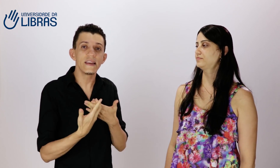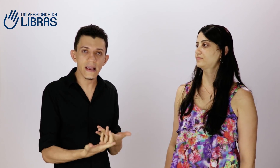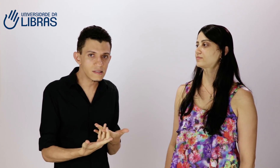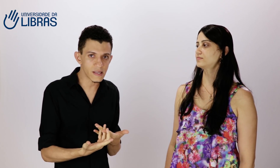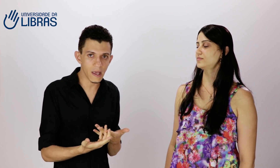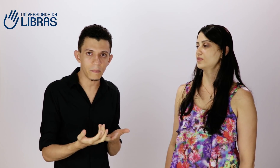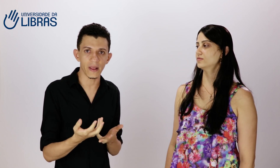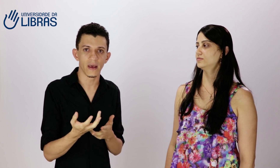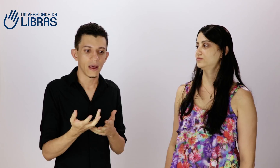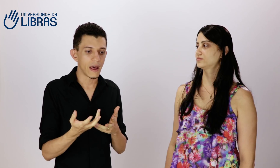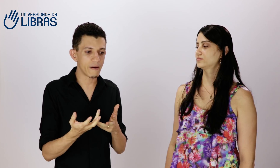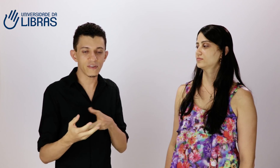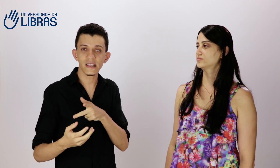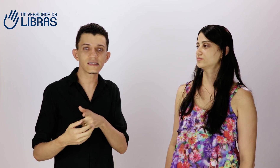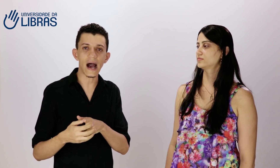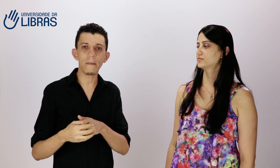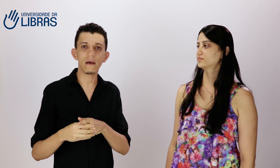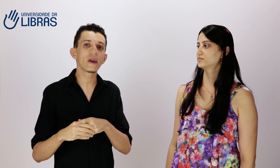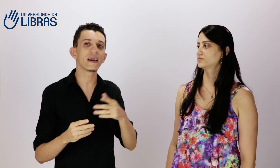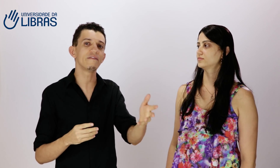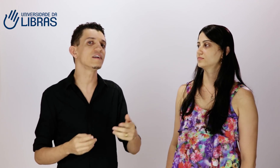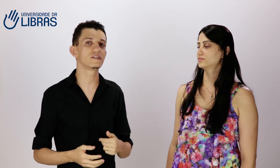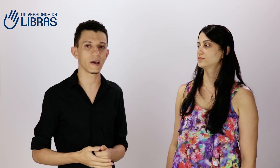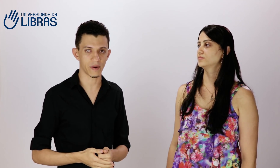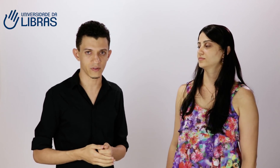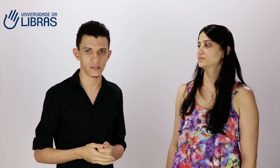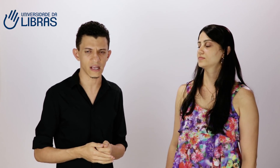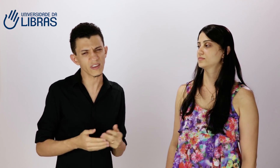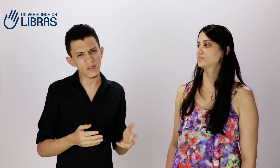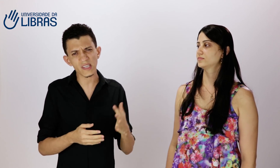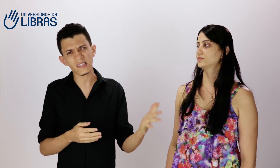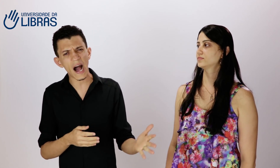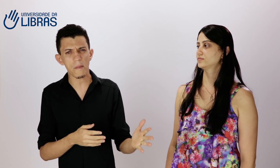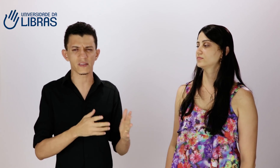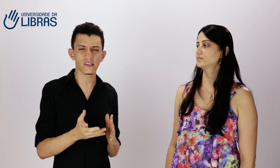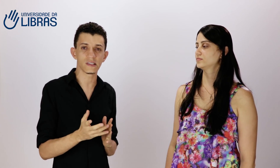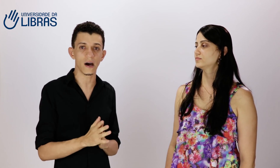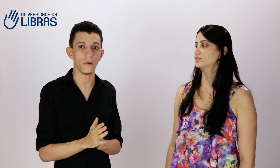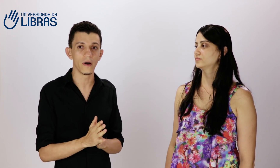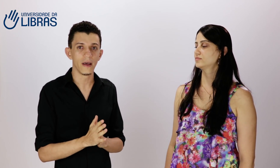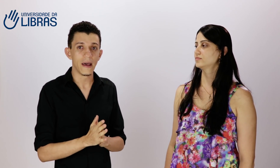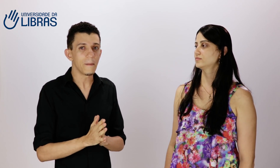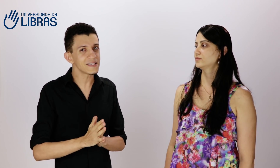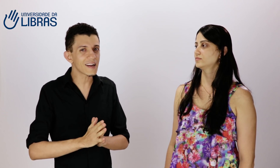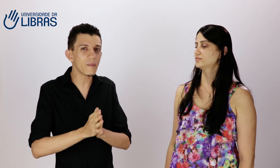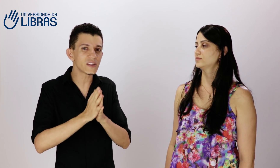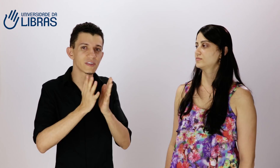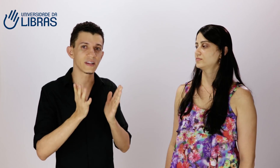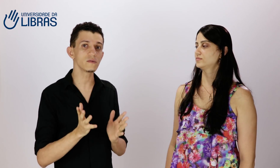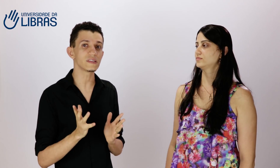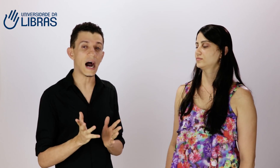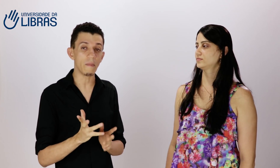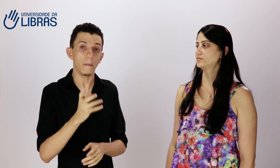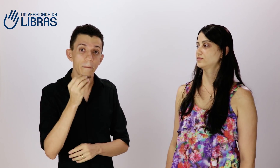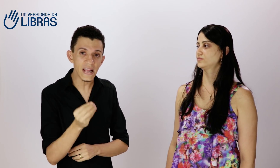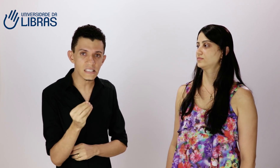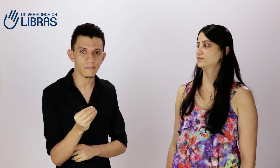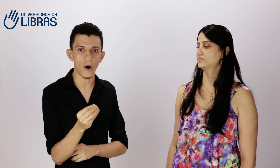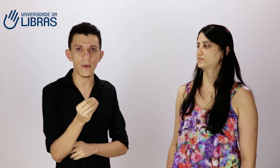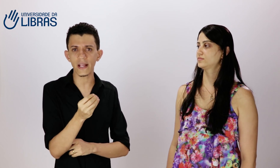nem sempre você sabe o que ele vai dizer para você. Às vezes você sabe, às vezes não, mas geralmente você não sabe. Principalmente